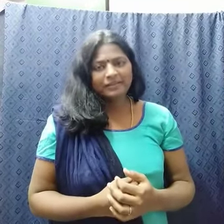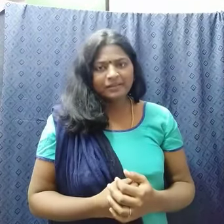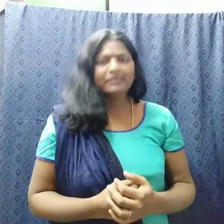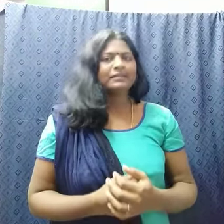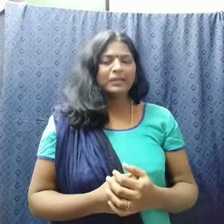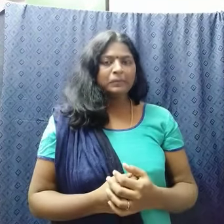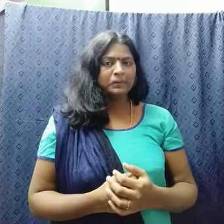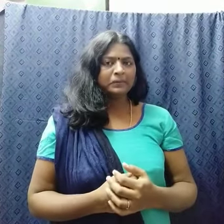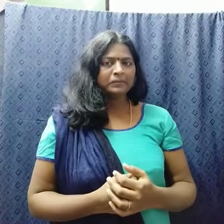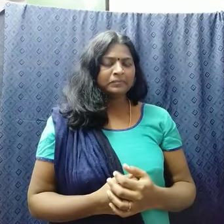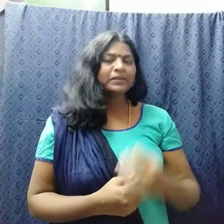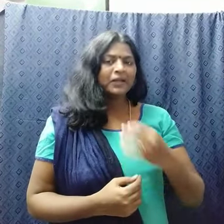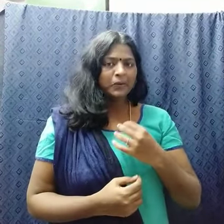இந்த தலைப்பு என்னுடைய